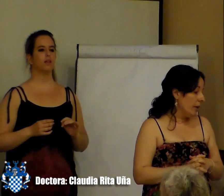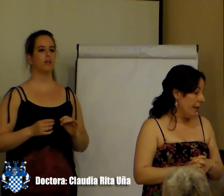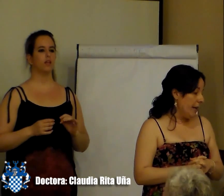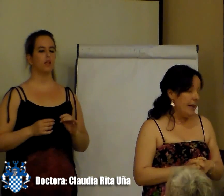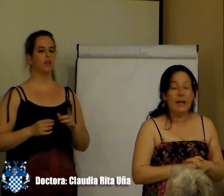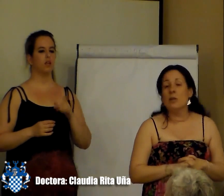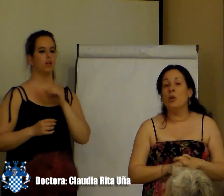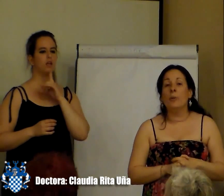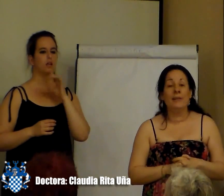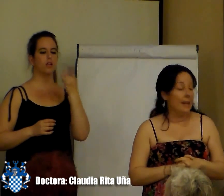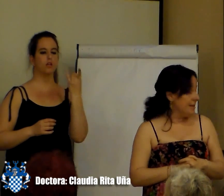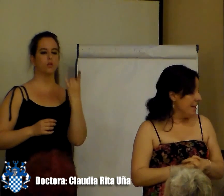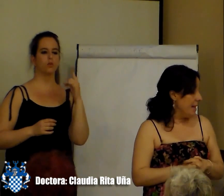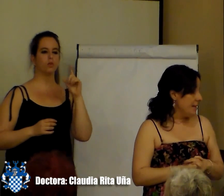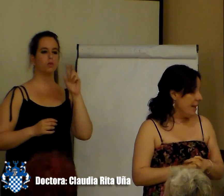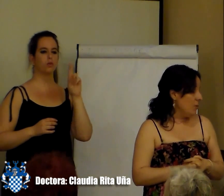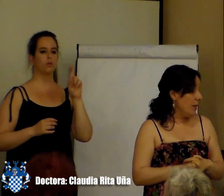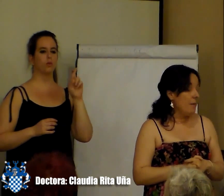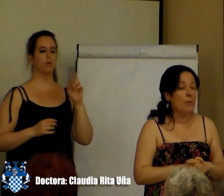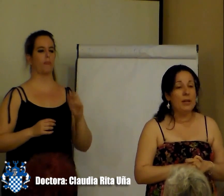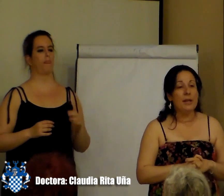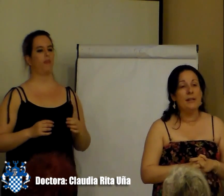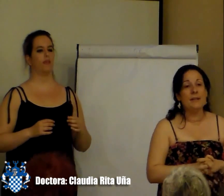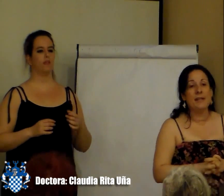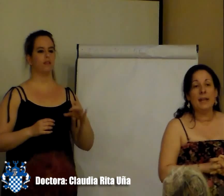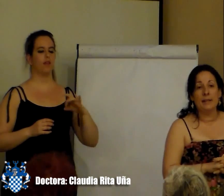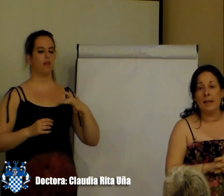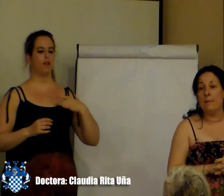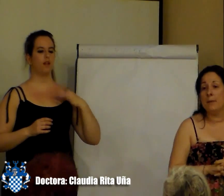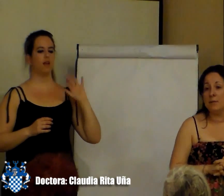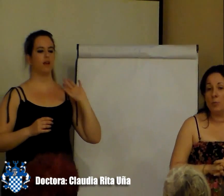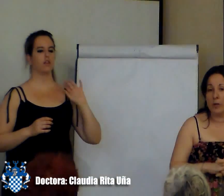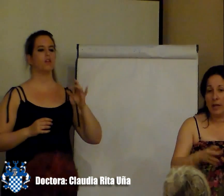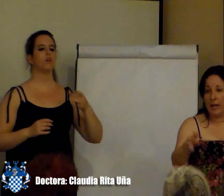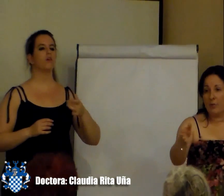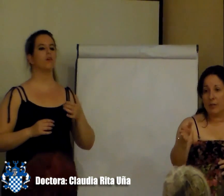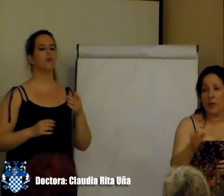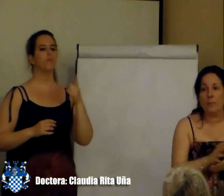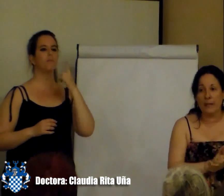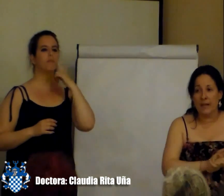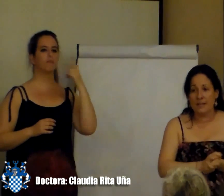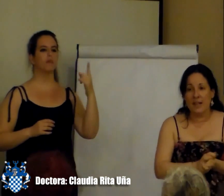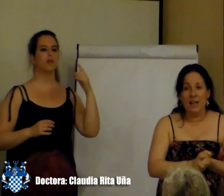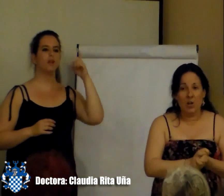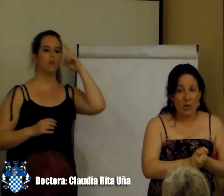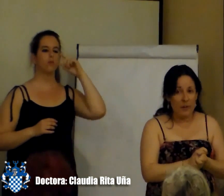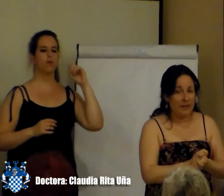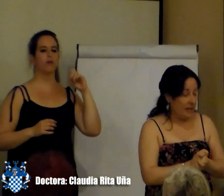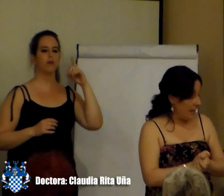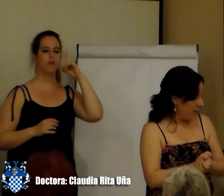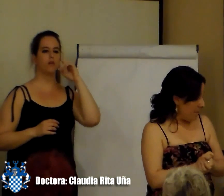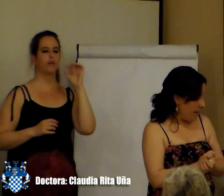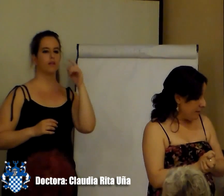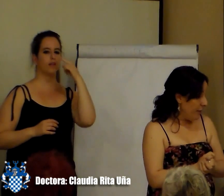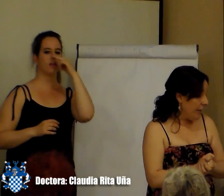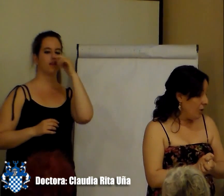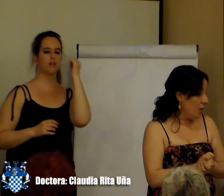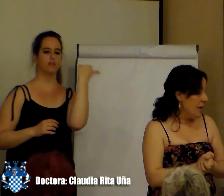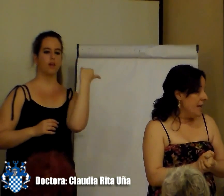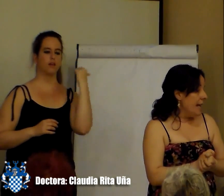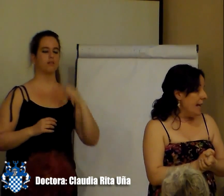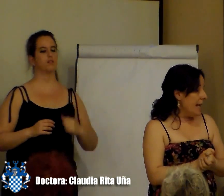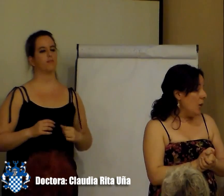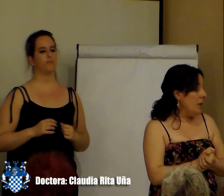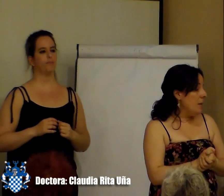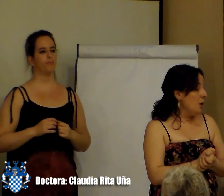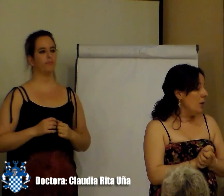la de Turk, que es del año 96, que es un equipo de psiquiatras de Pittsburgh, que acá nuestras compañeras lo deben tener más